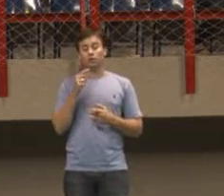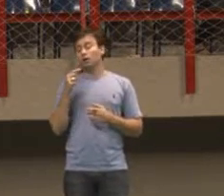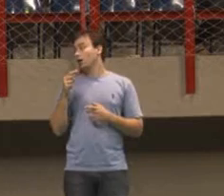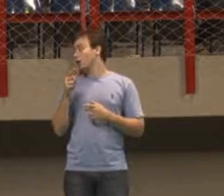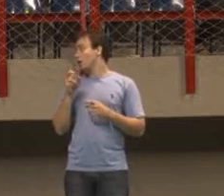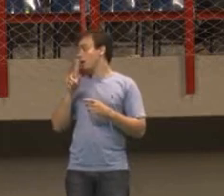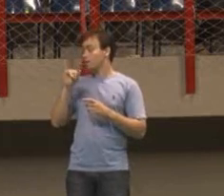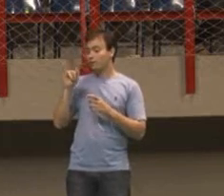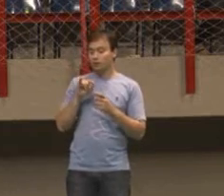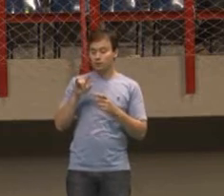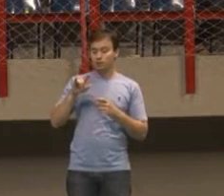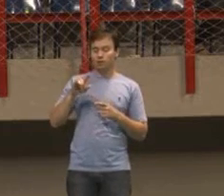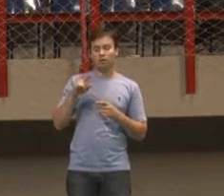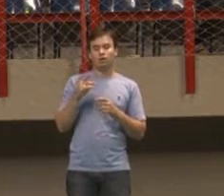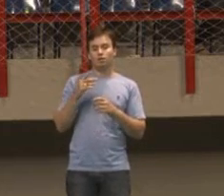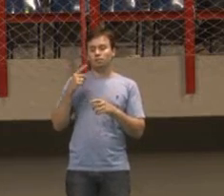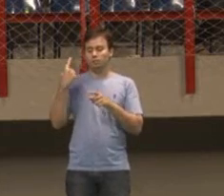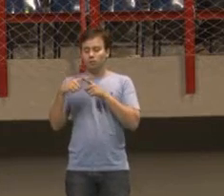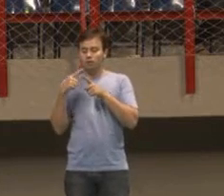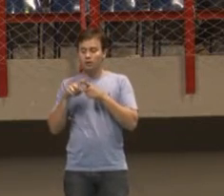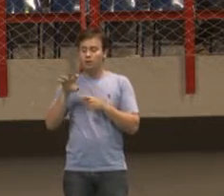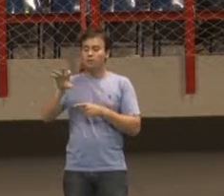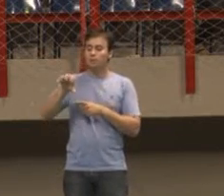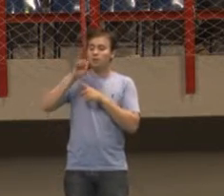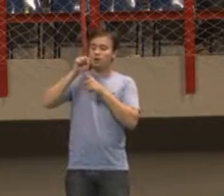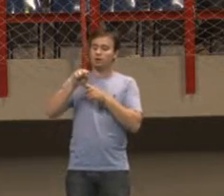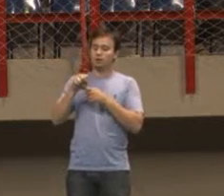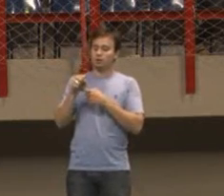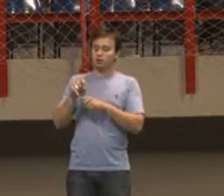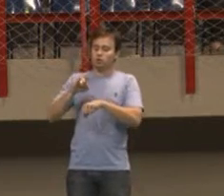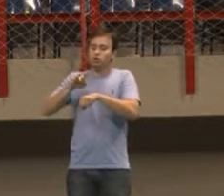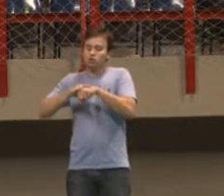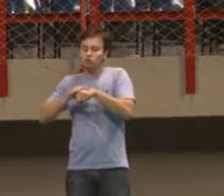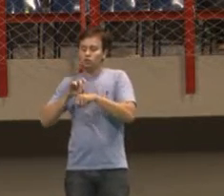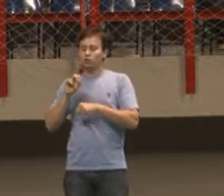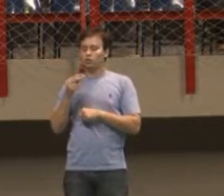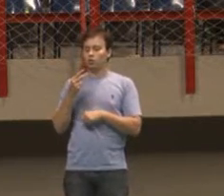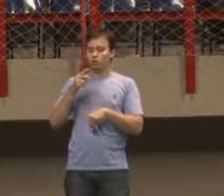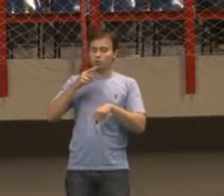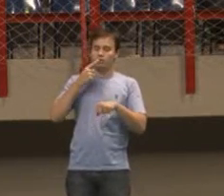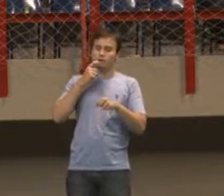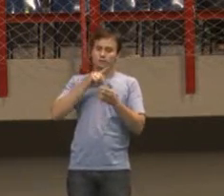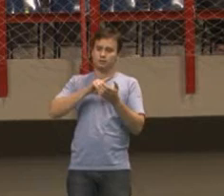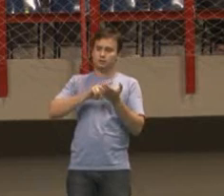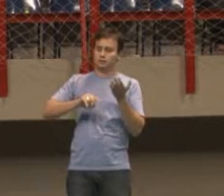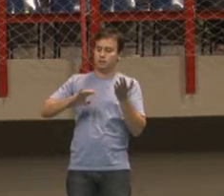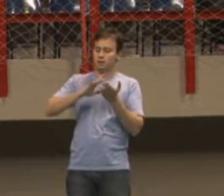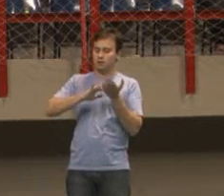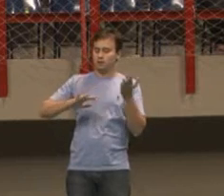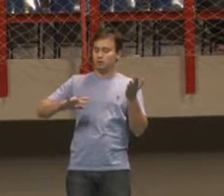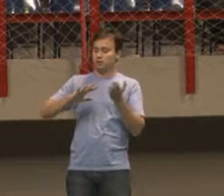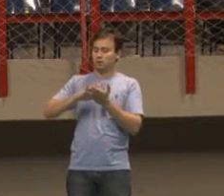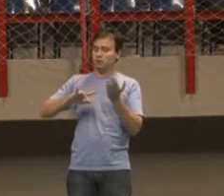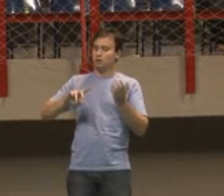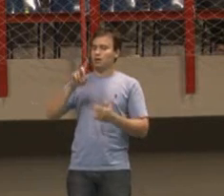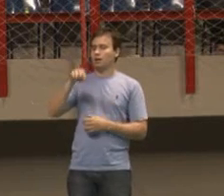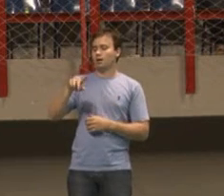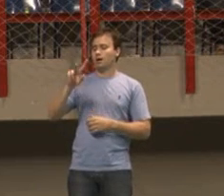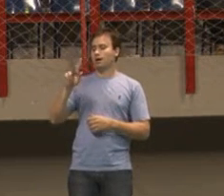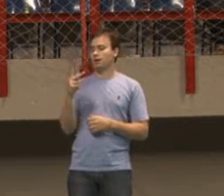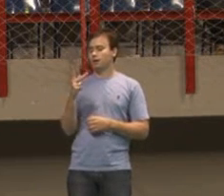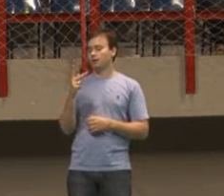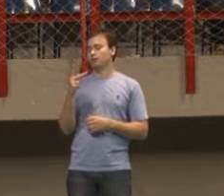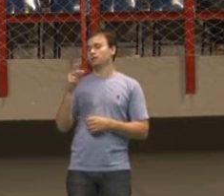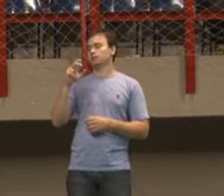nós coletamos da urina ou do sangue das mulheres? O HCG. Quem produziu o HCG? Foi a